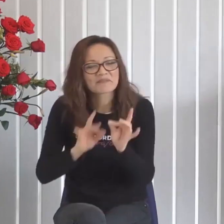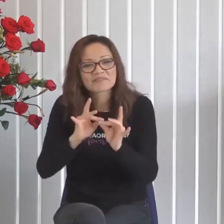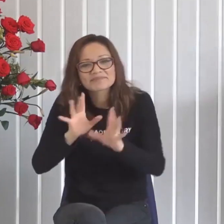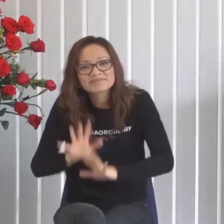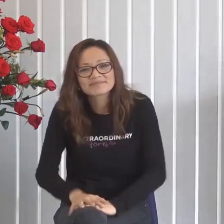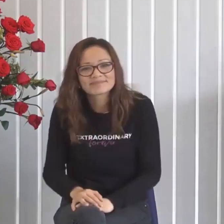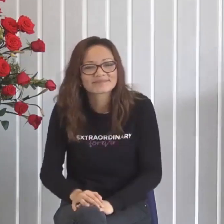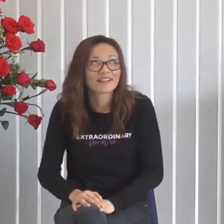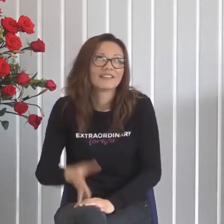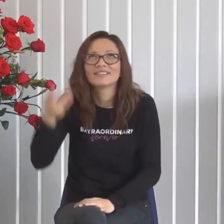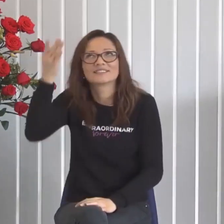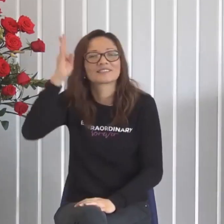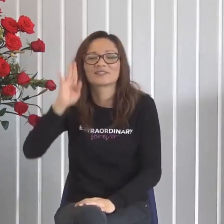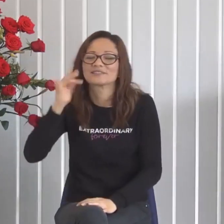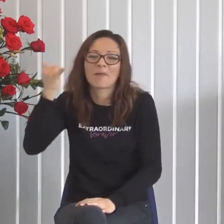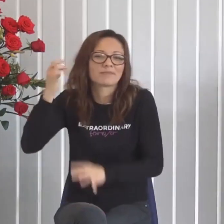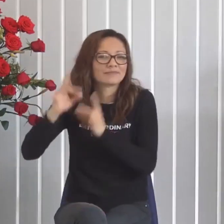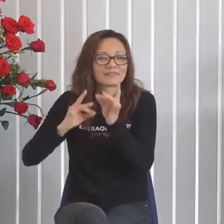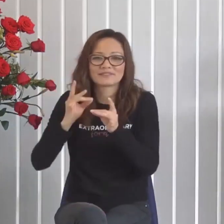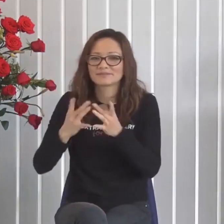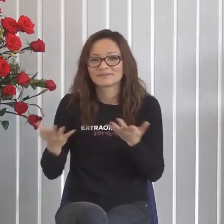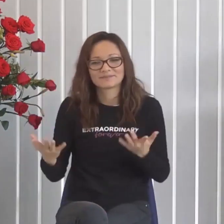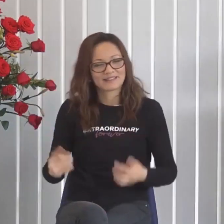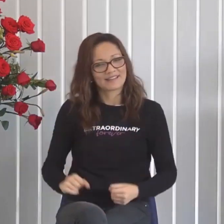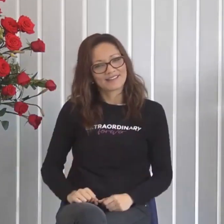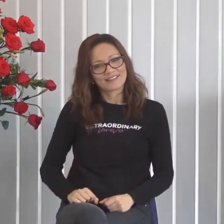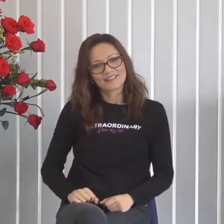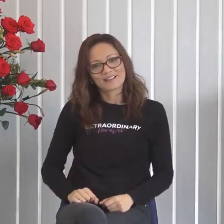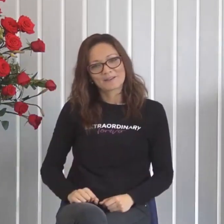Perfecto, es que ay Dios.